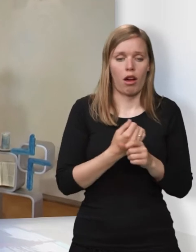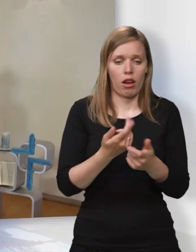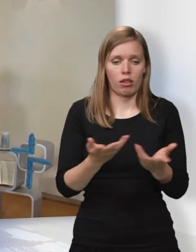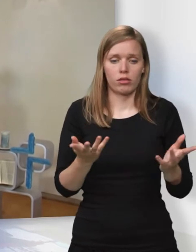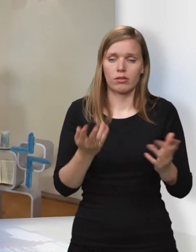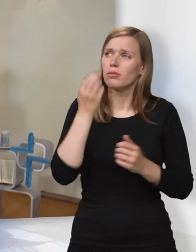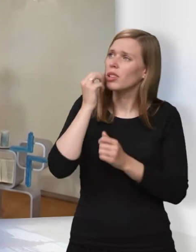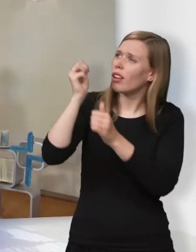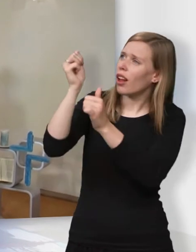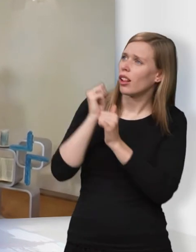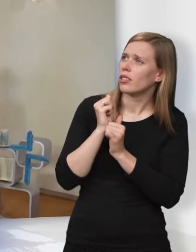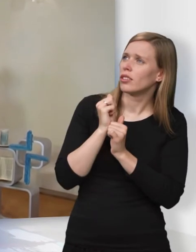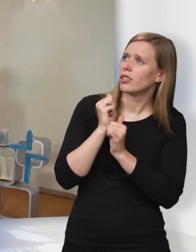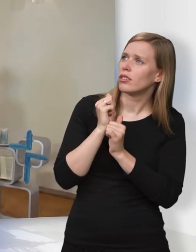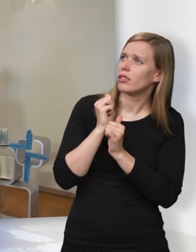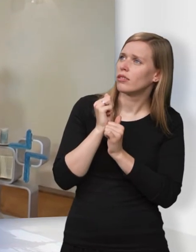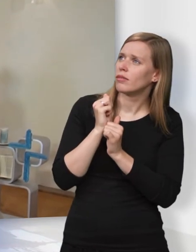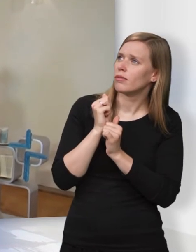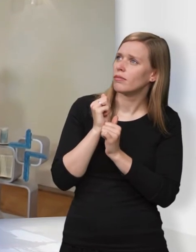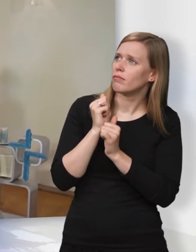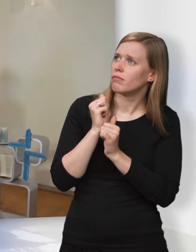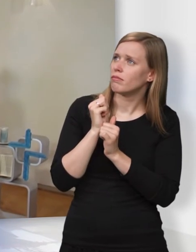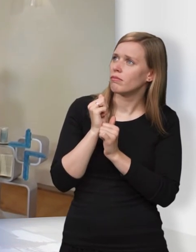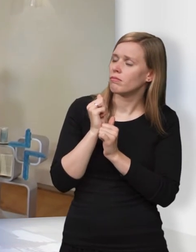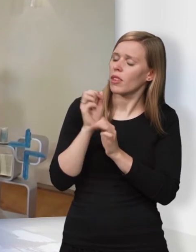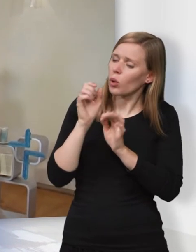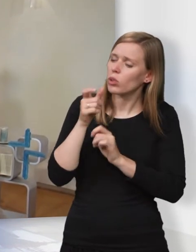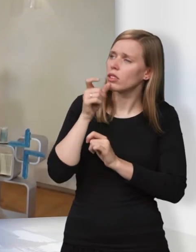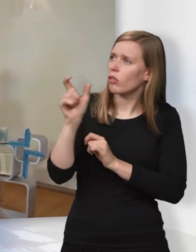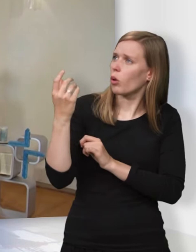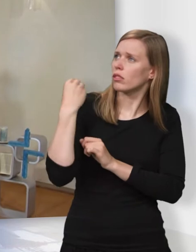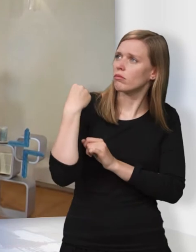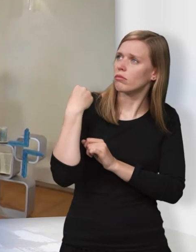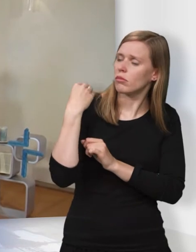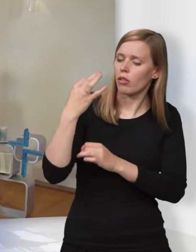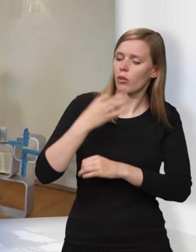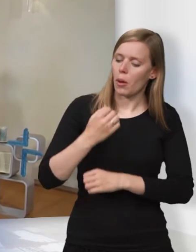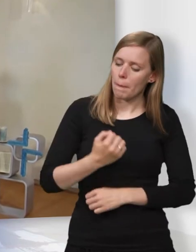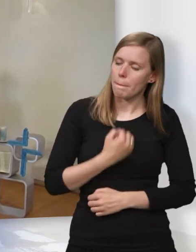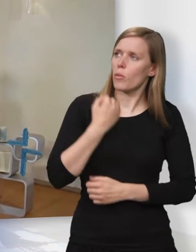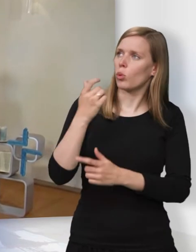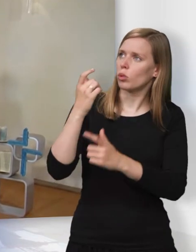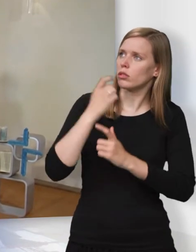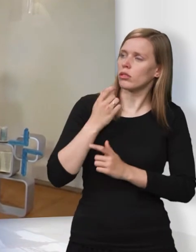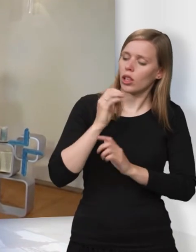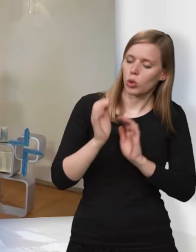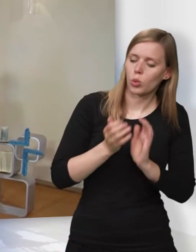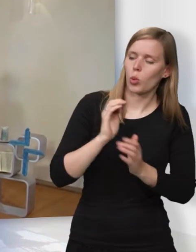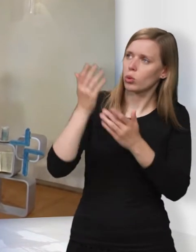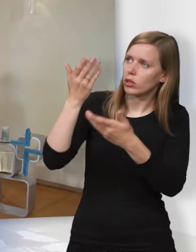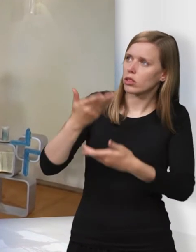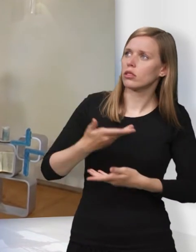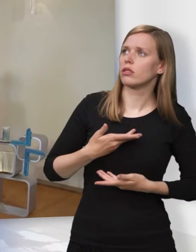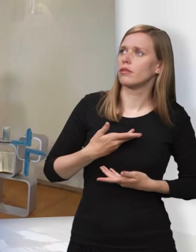Hilf mir. Rede ein gutes Wort zu mir, das mich ermutigt und tröstet.